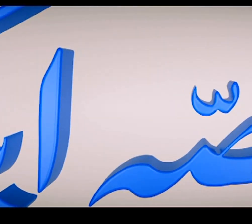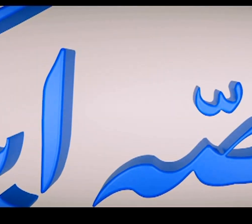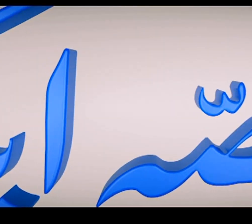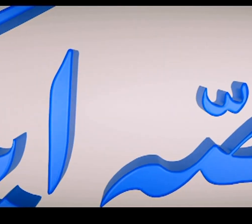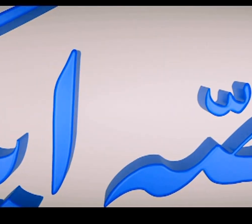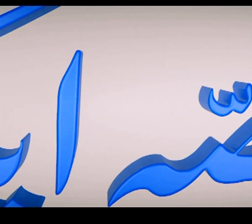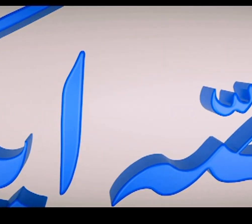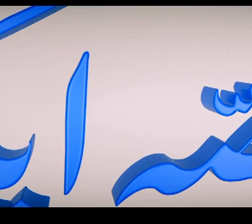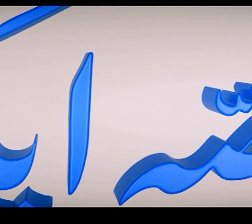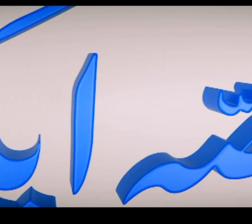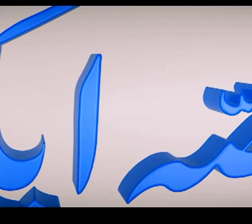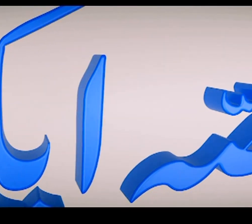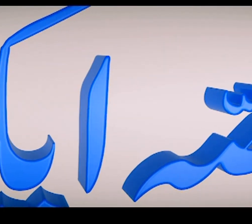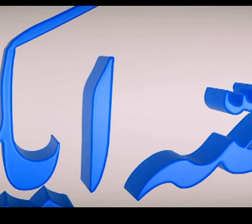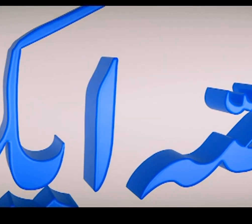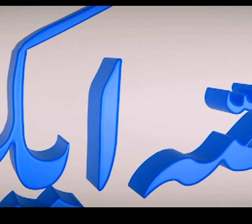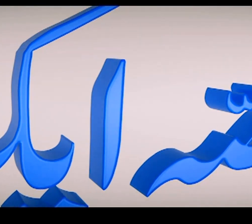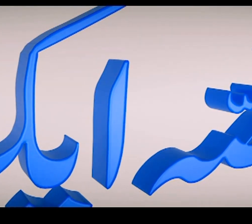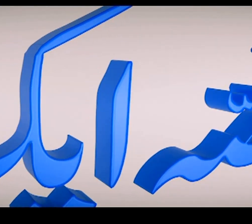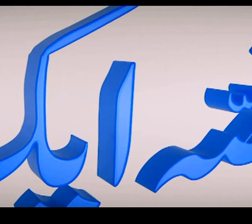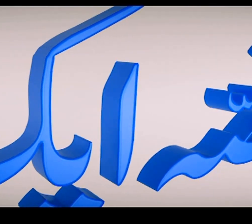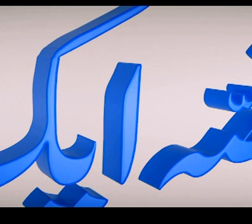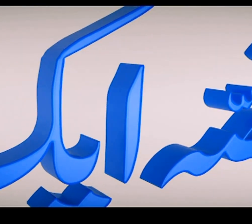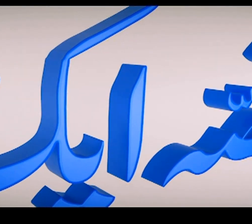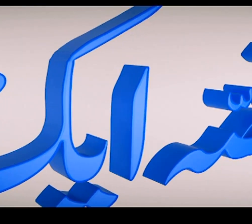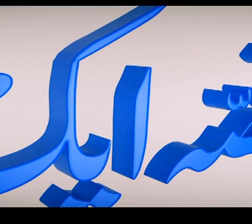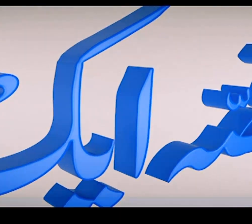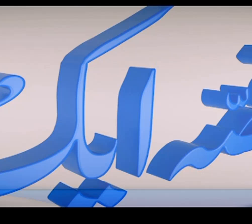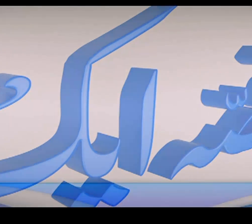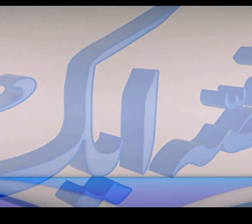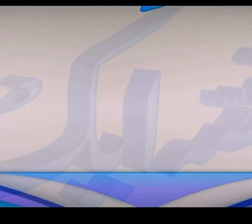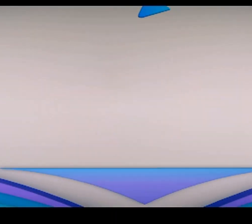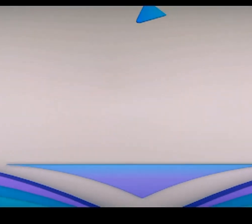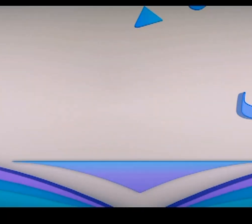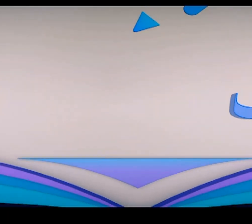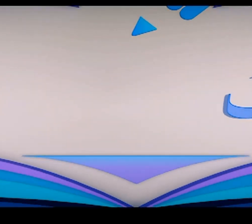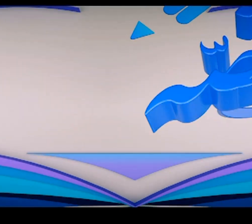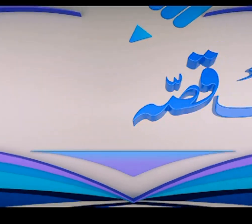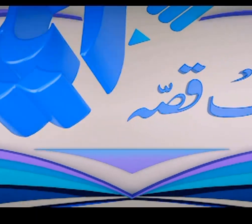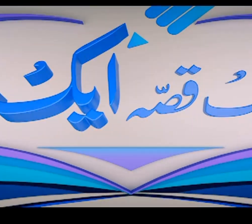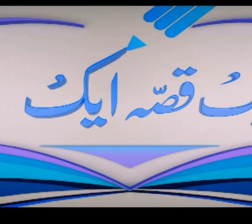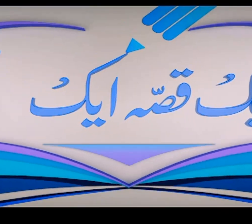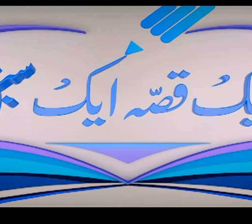واقعات سے سیکھیں سبق سیکھا